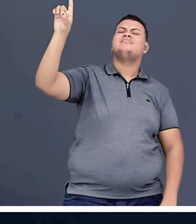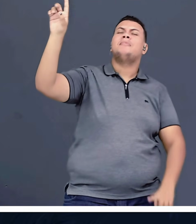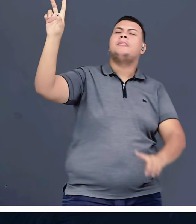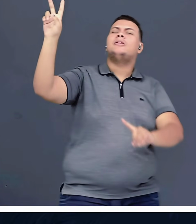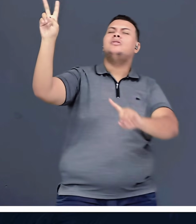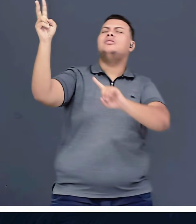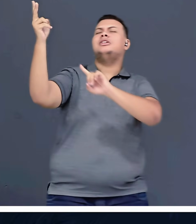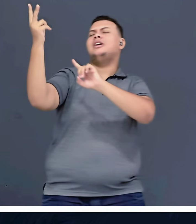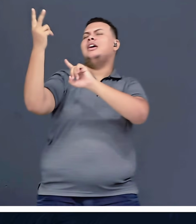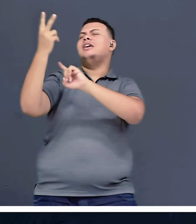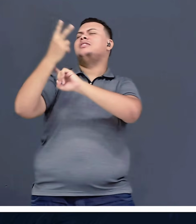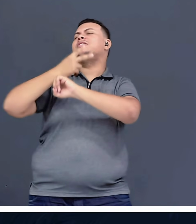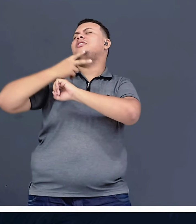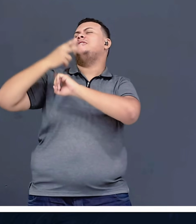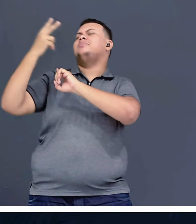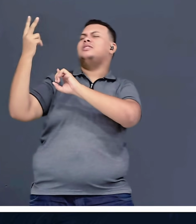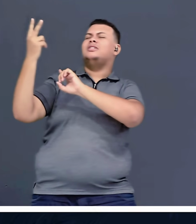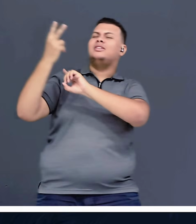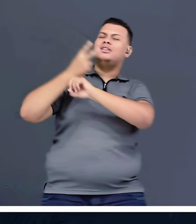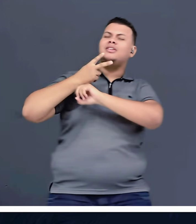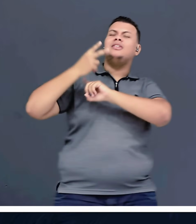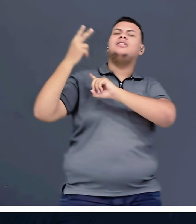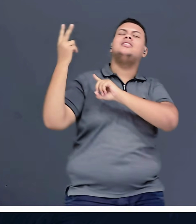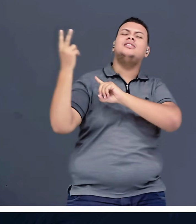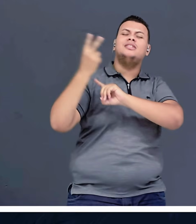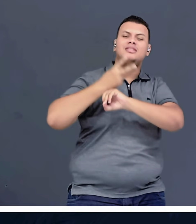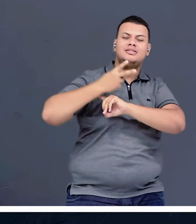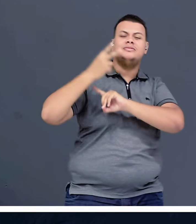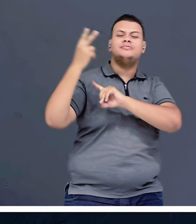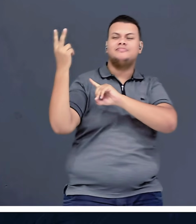Shaddai, cuida de mim.